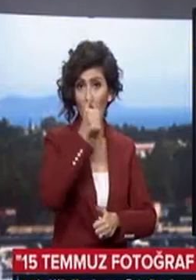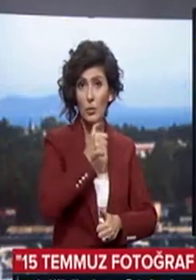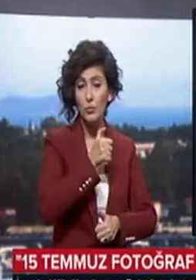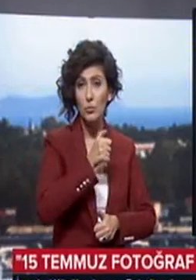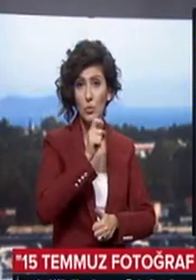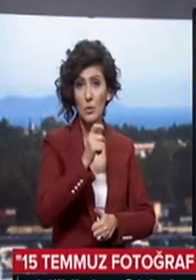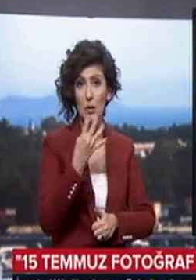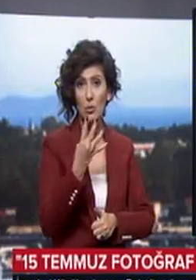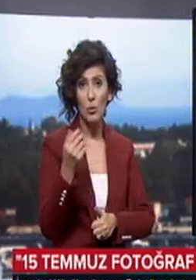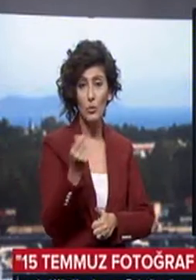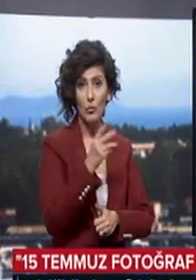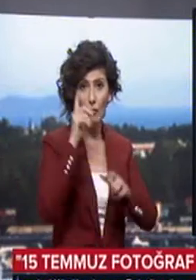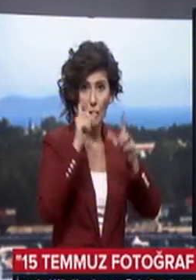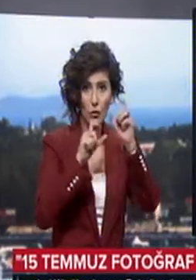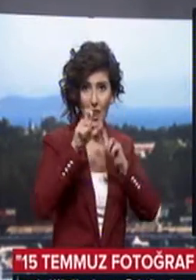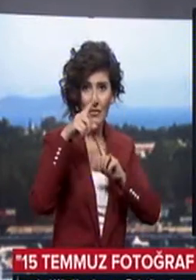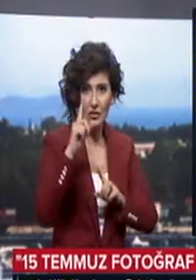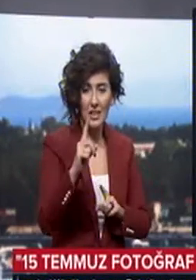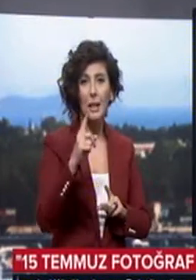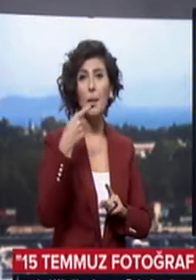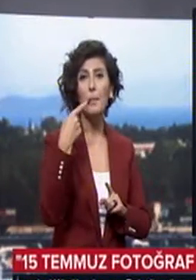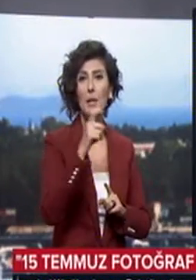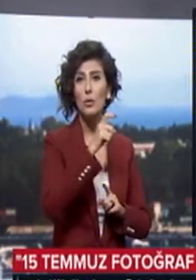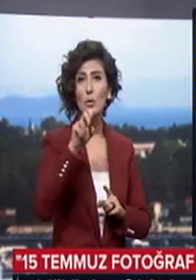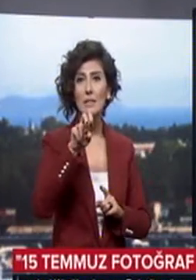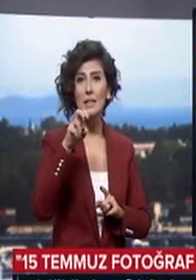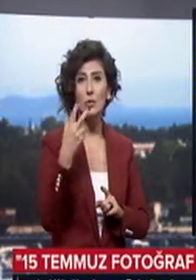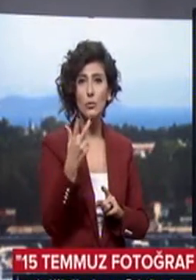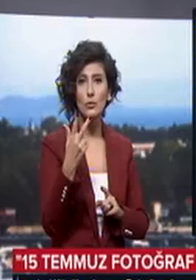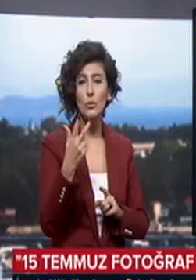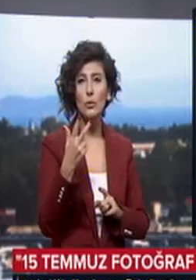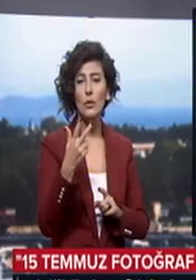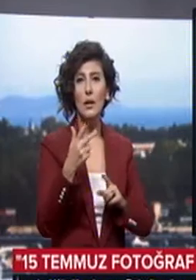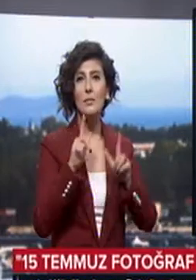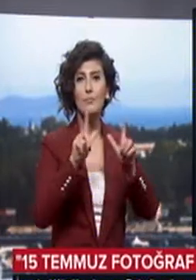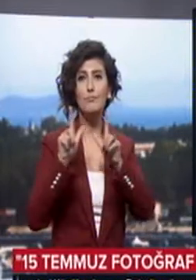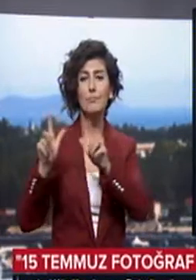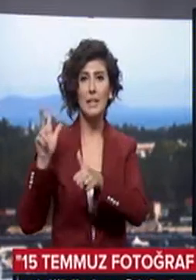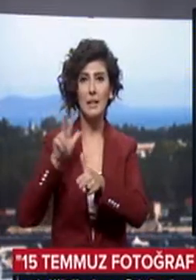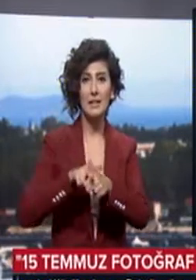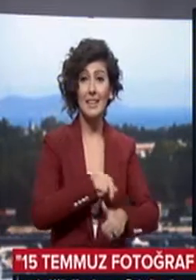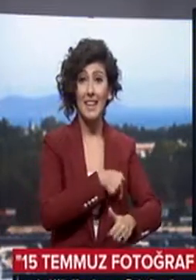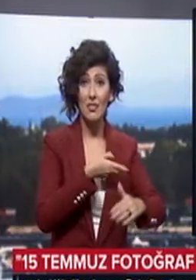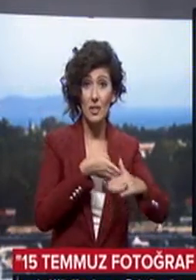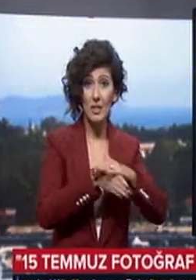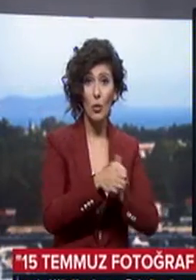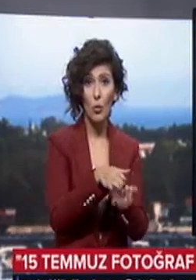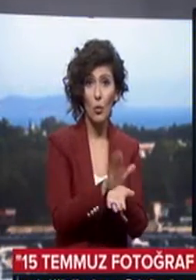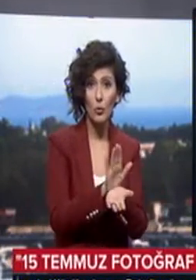fotoğrafçı 1983 eseriyle katıldı. Dereceye girenlere ödülleri Küçükçekmece Belediye Başkanı Temel Karadeniz